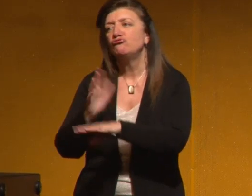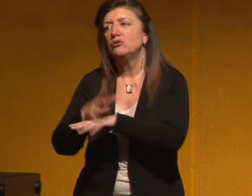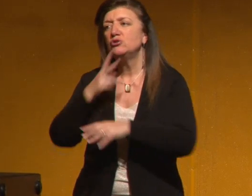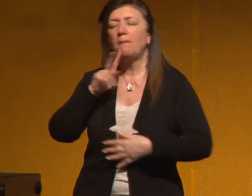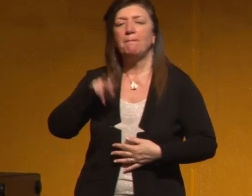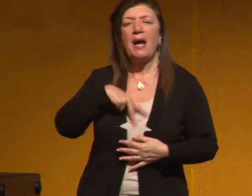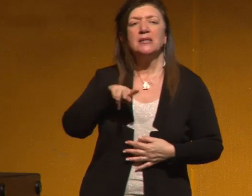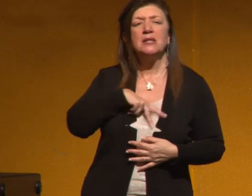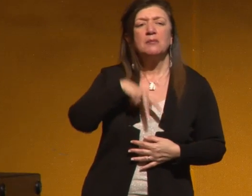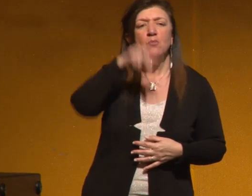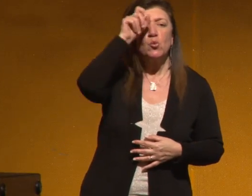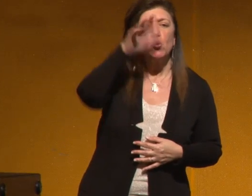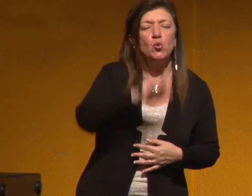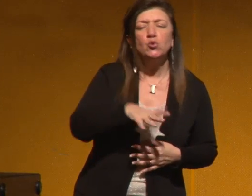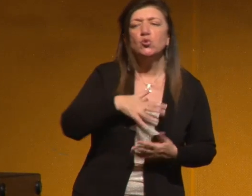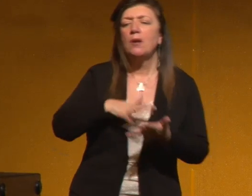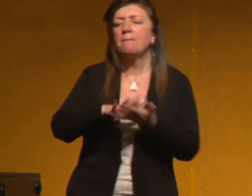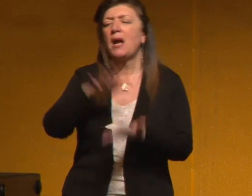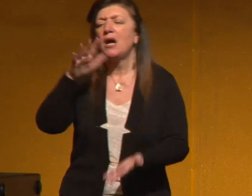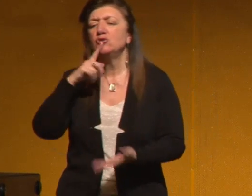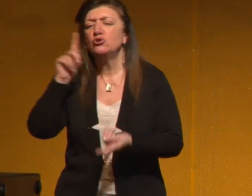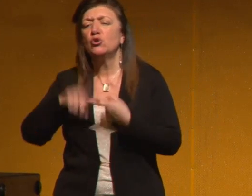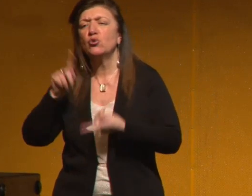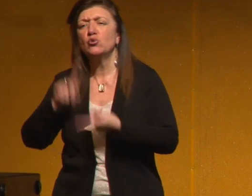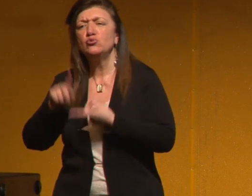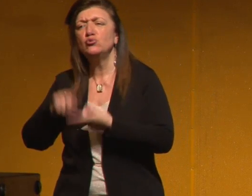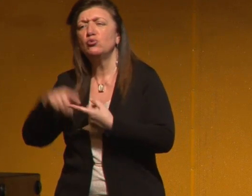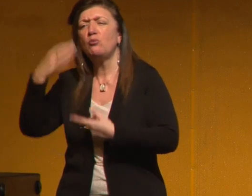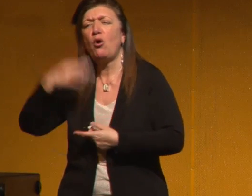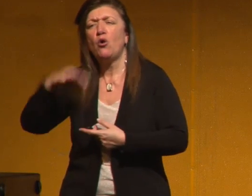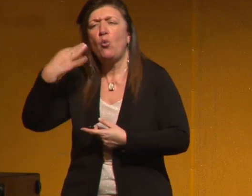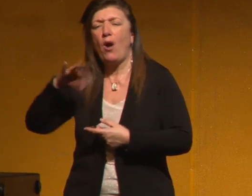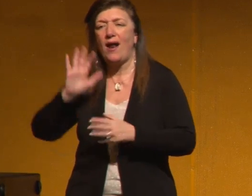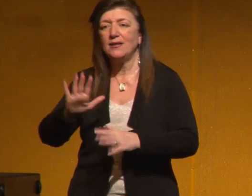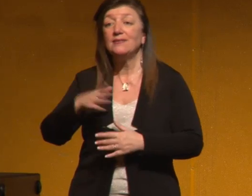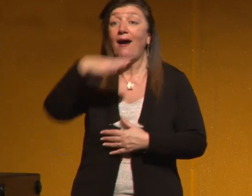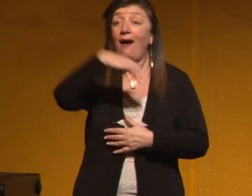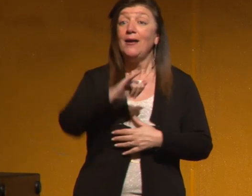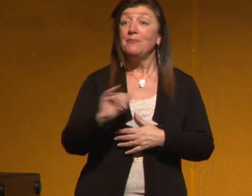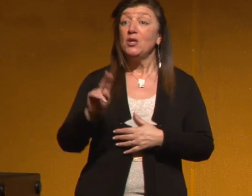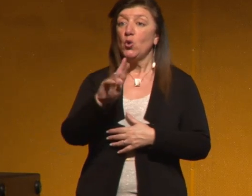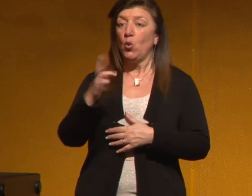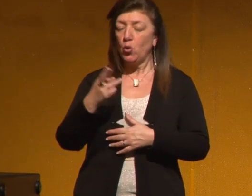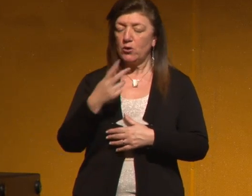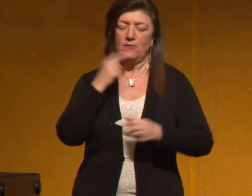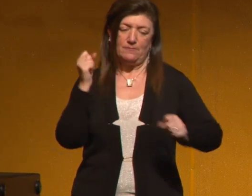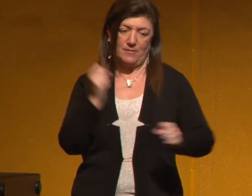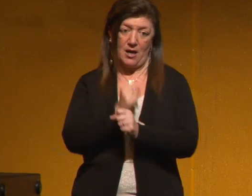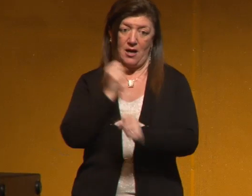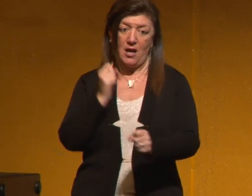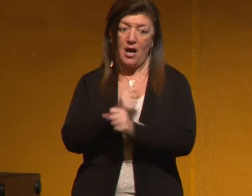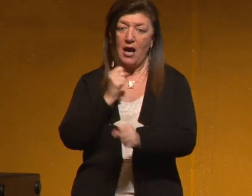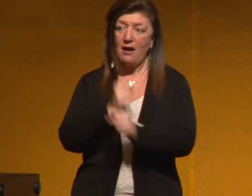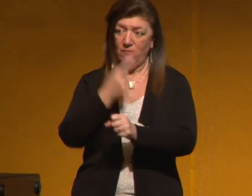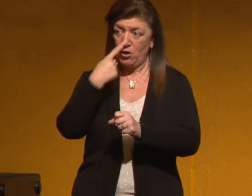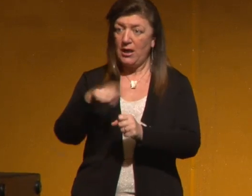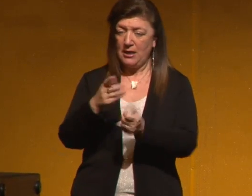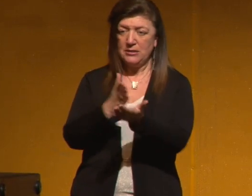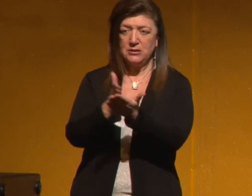un maggiore consumo di produzioni culturali di qualità il miur e al lavoro proprio su questa direttrice